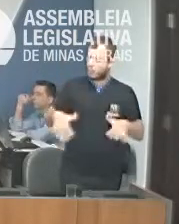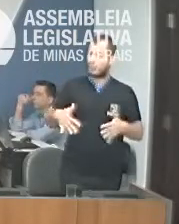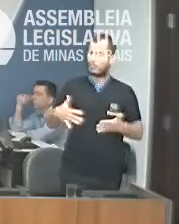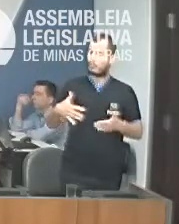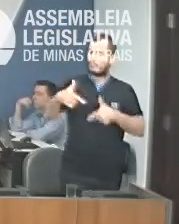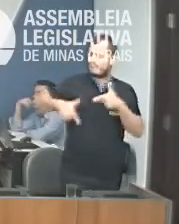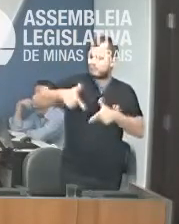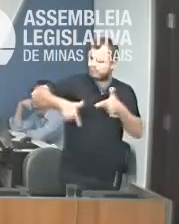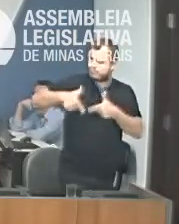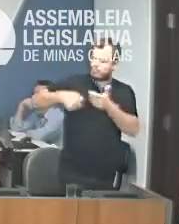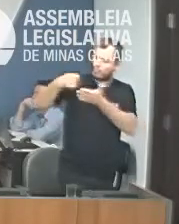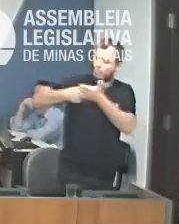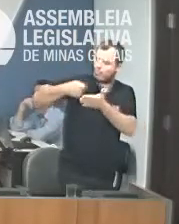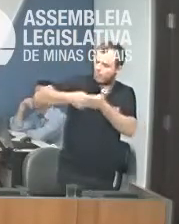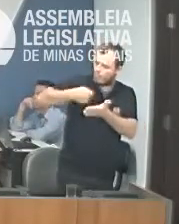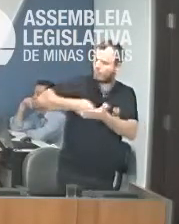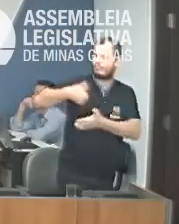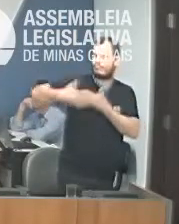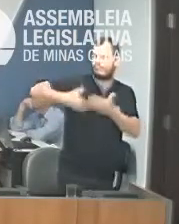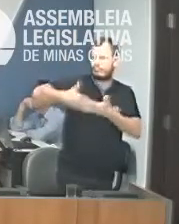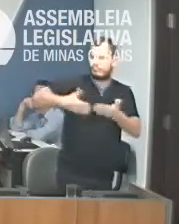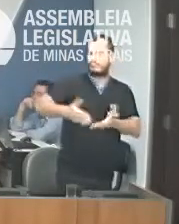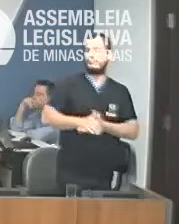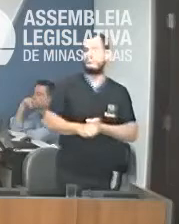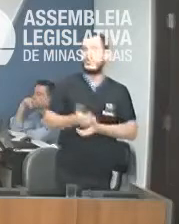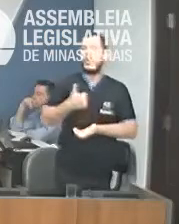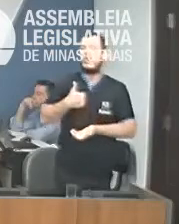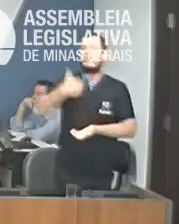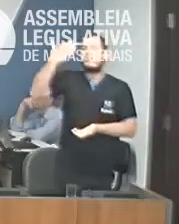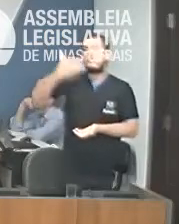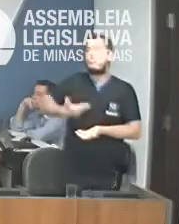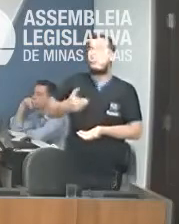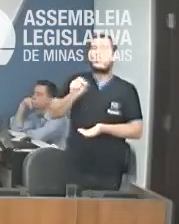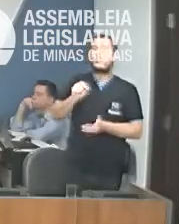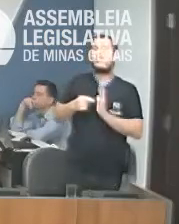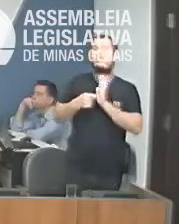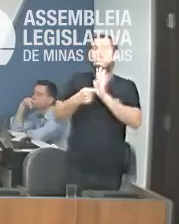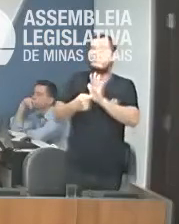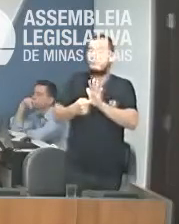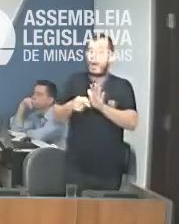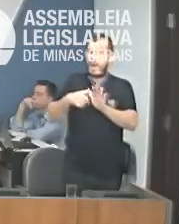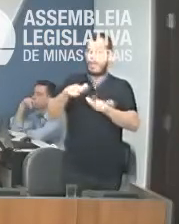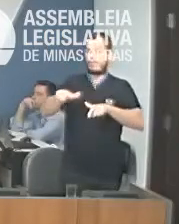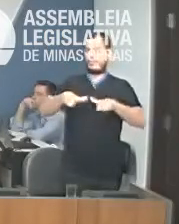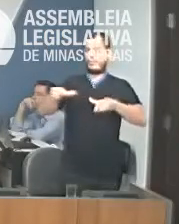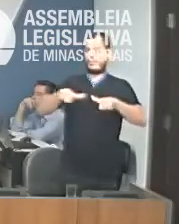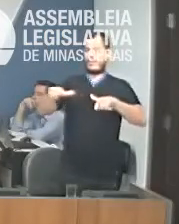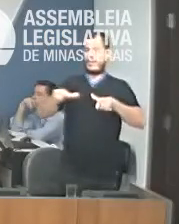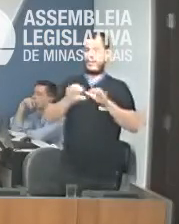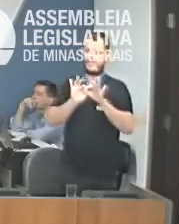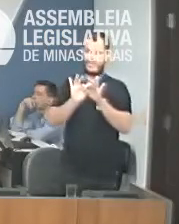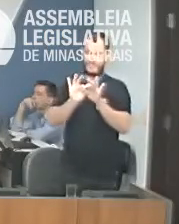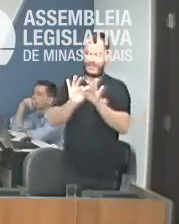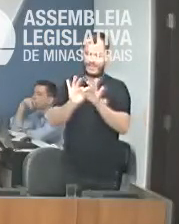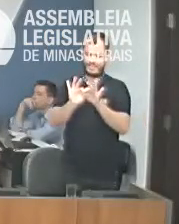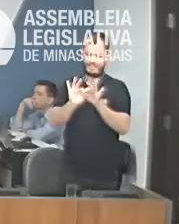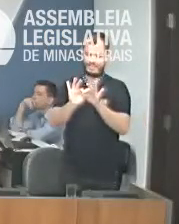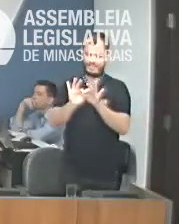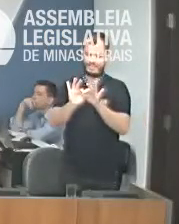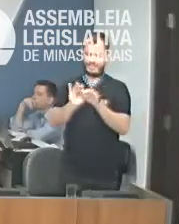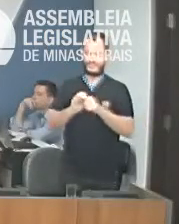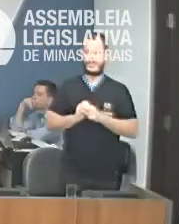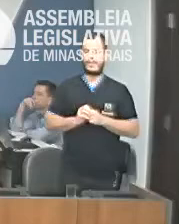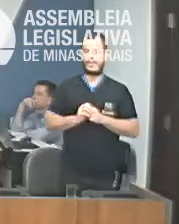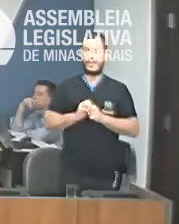de cumprimentar e ásia pela luta e também ao dn ao dn pelo a luta já que